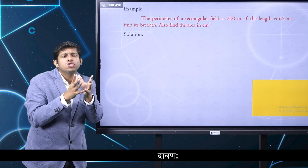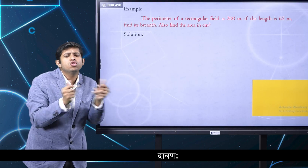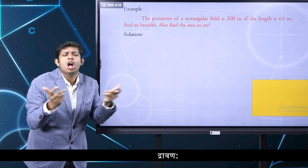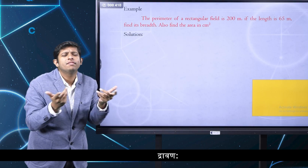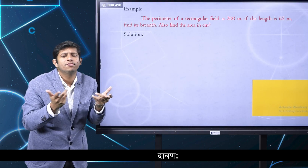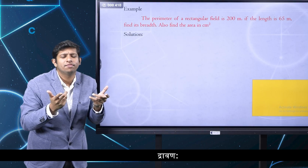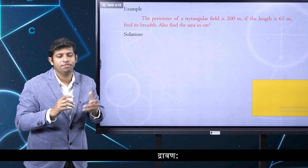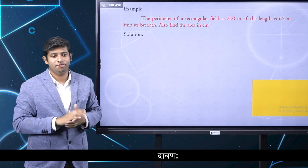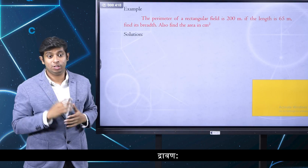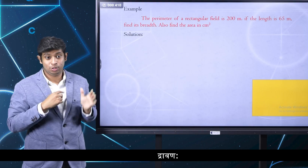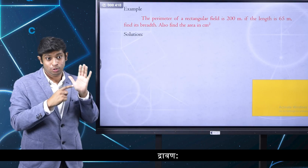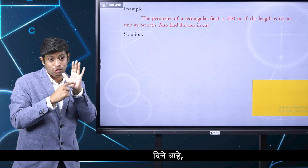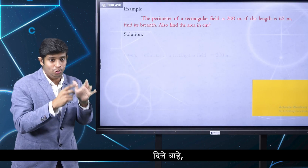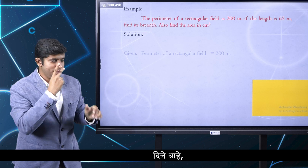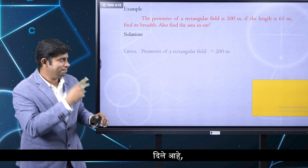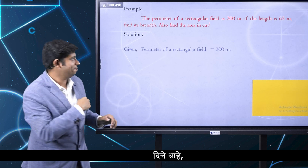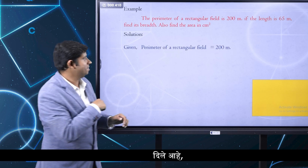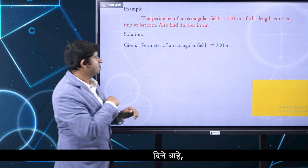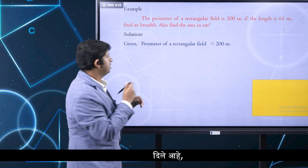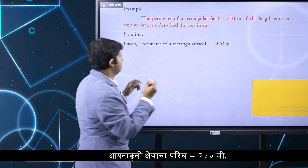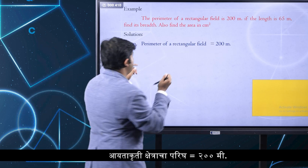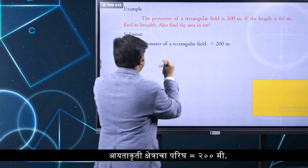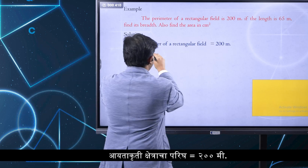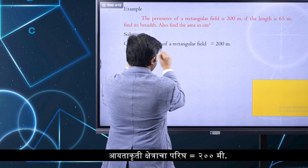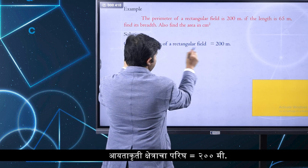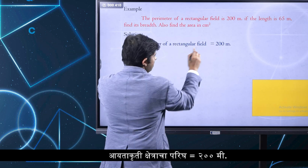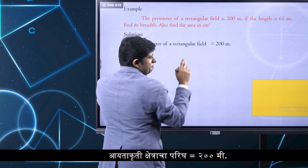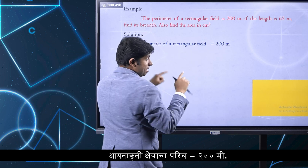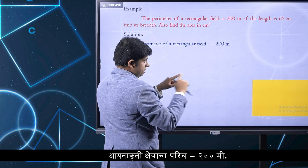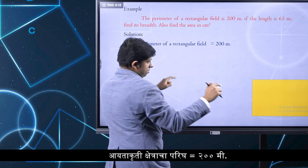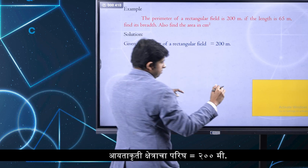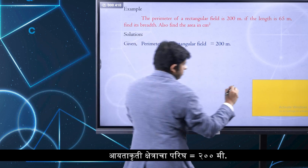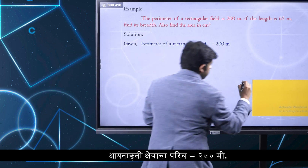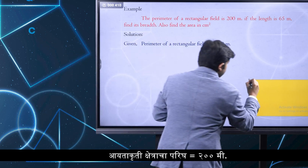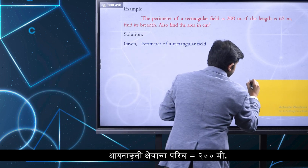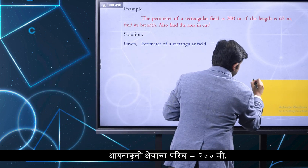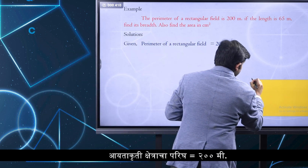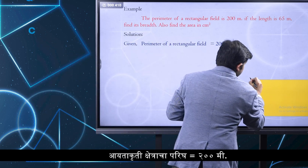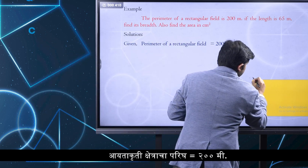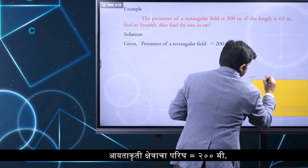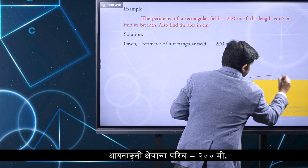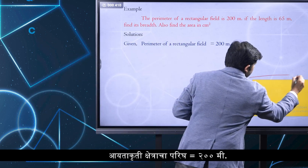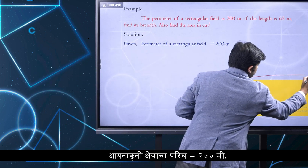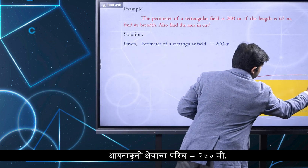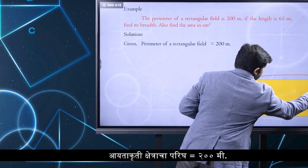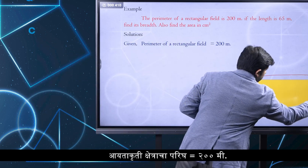द्रावण दिले आहे। आयताकृती क्षेत्राचा परिघ 200 मीटर,